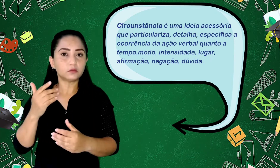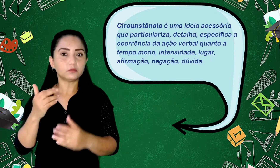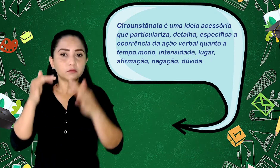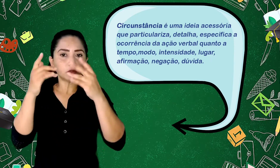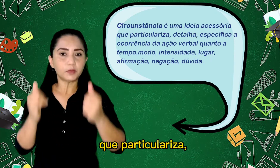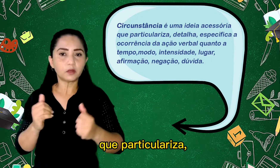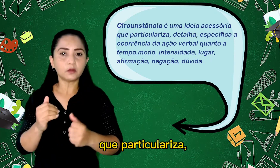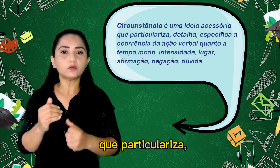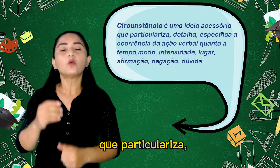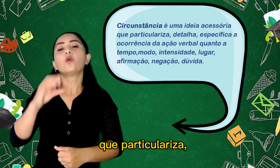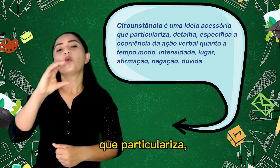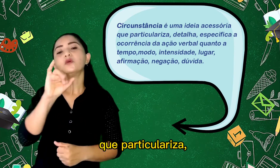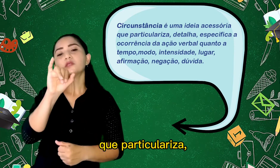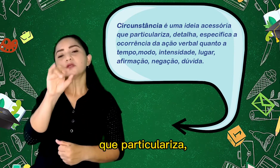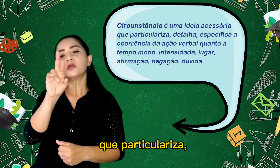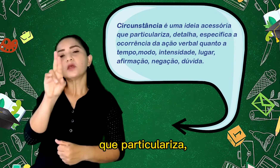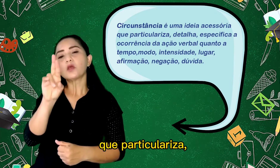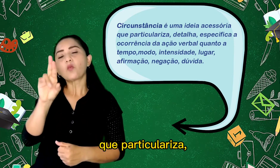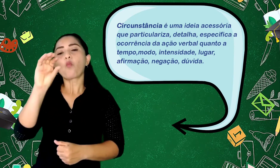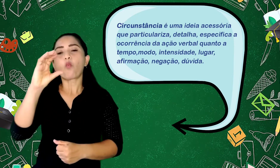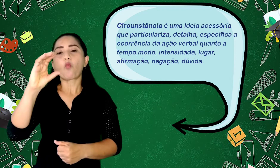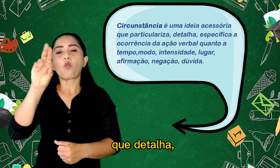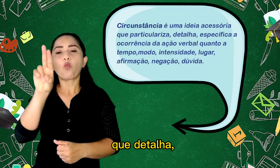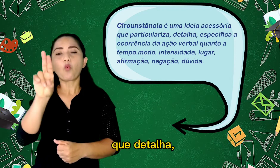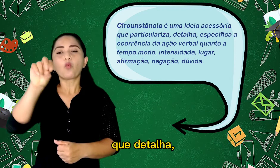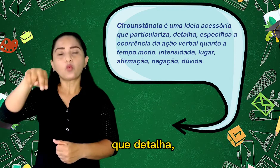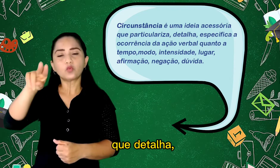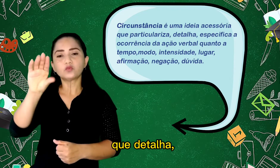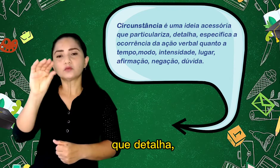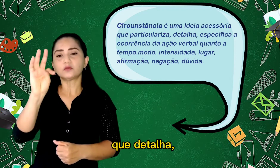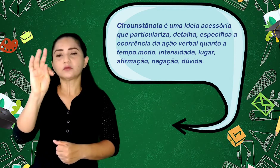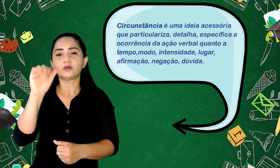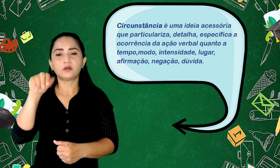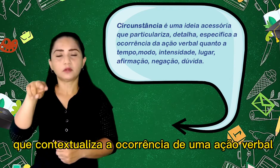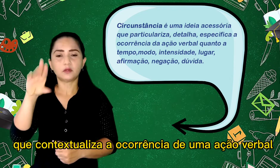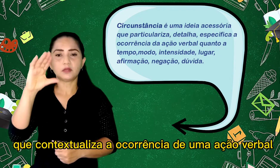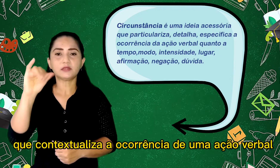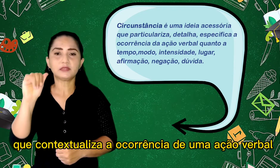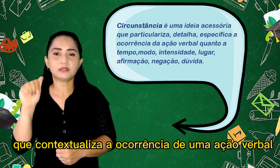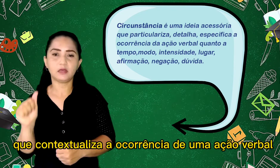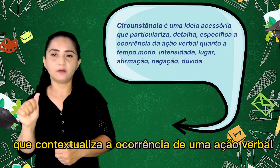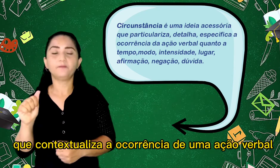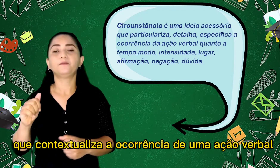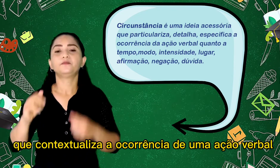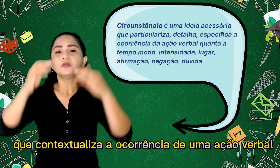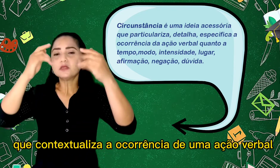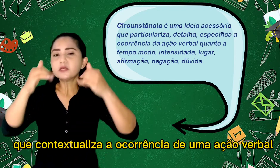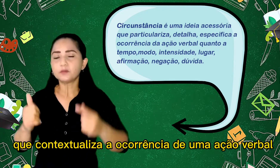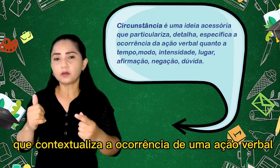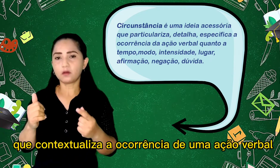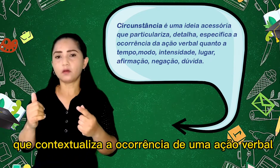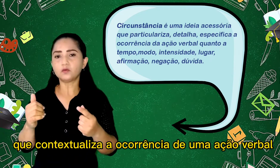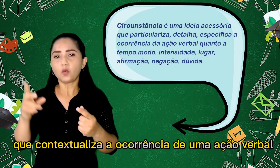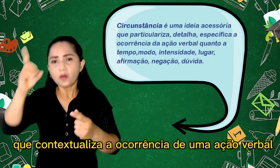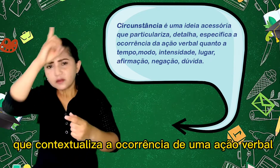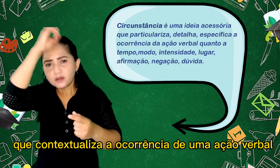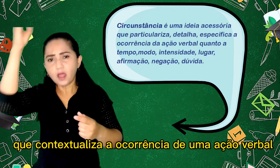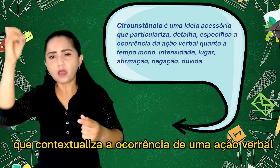acessória que particulariza, que detalha, que contextualiza